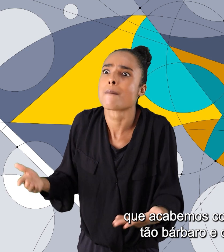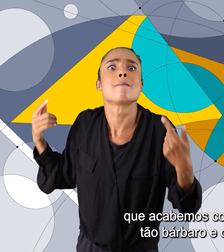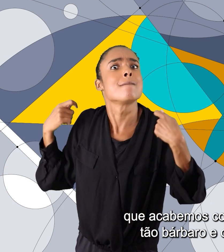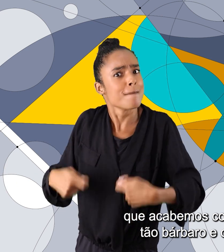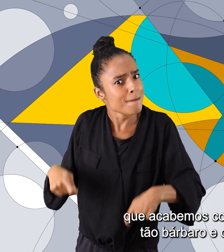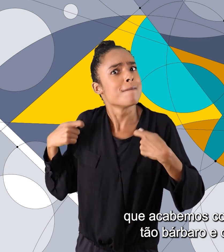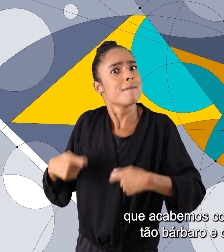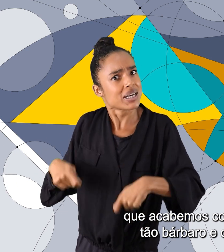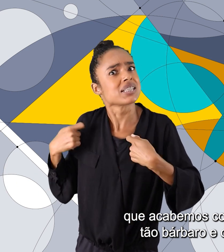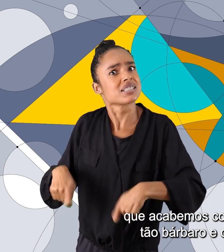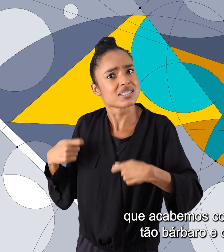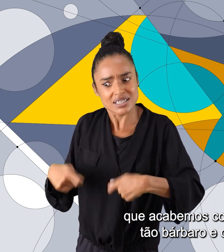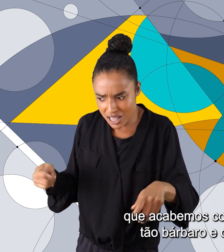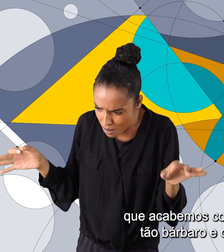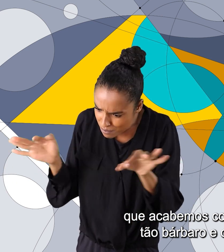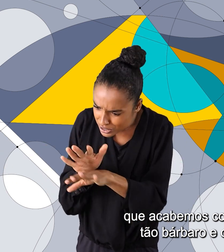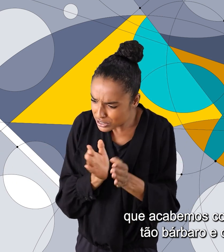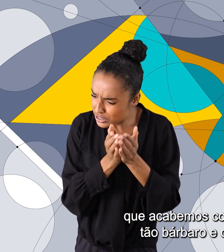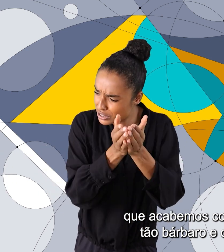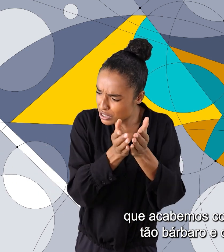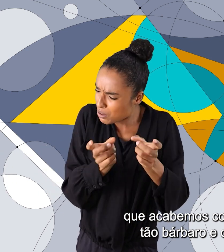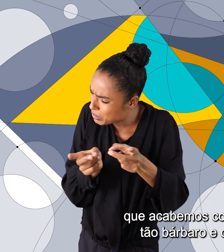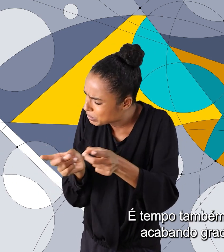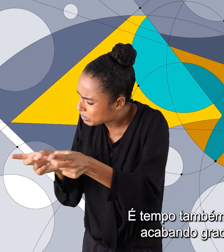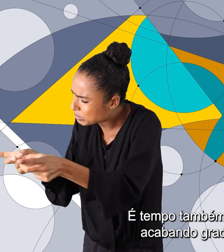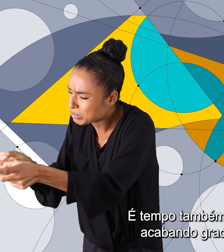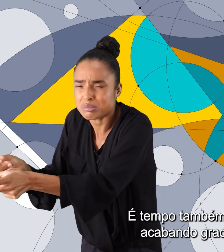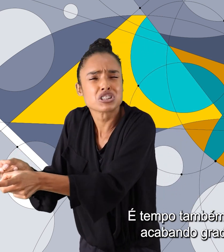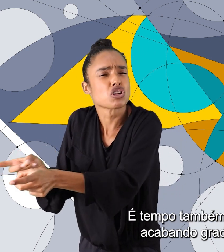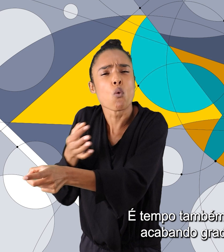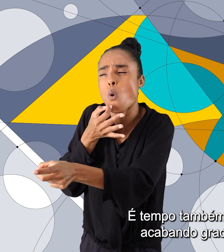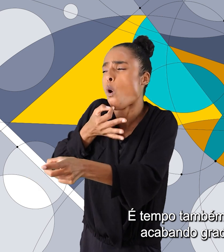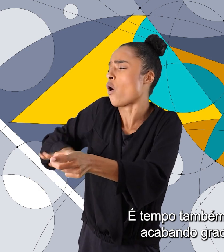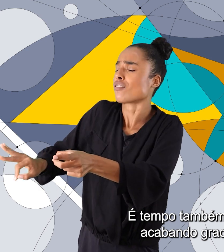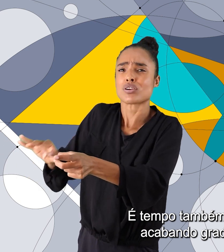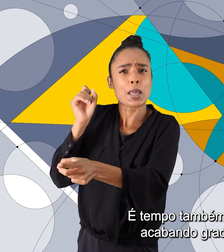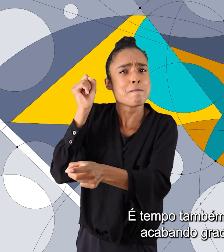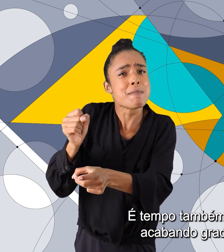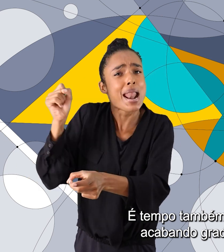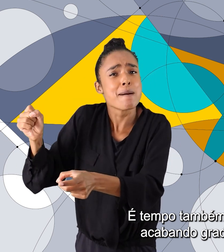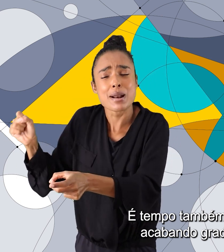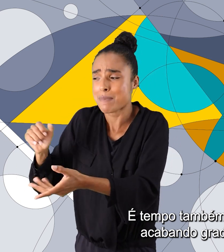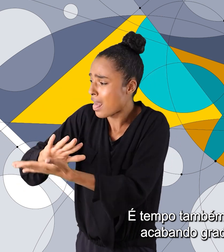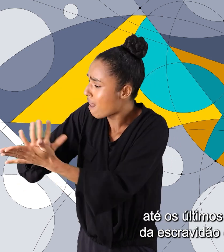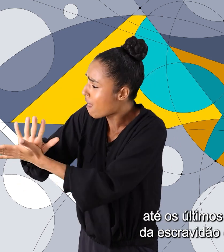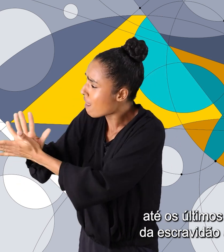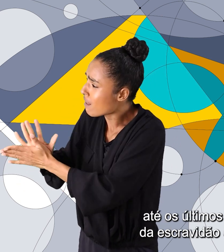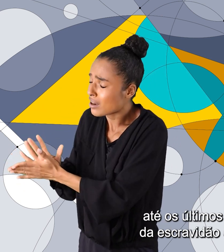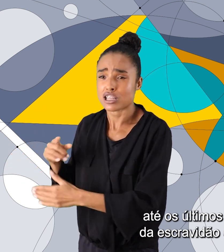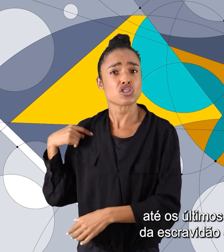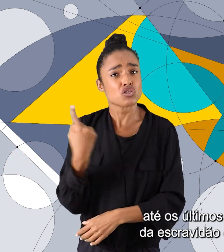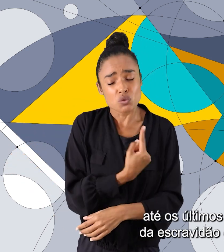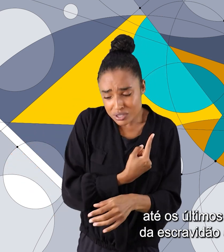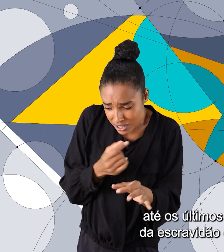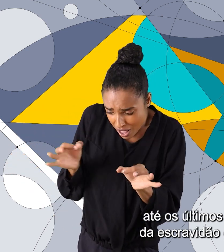acabemos com um tráfico tão bárbaro e carniceiro. É tempo também que vamos acabando gradualmente até os